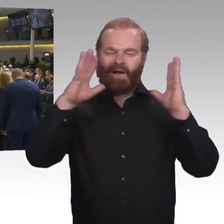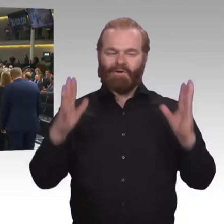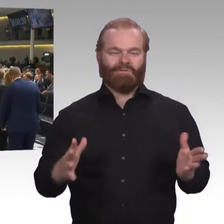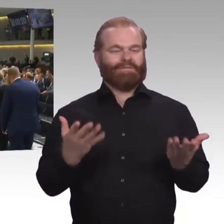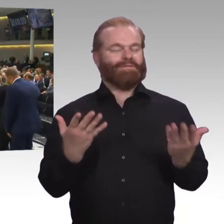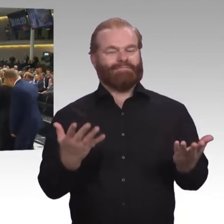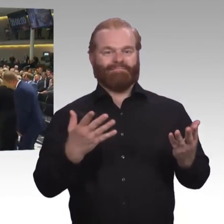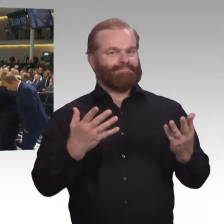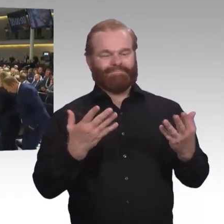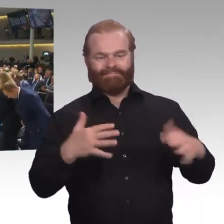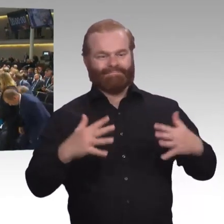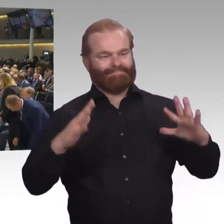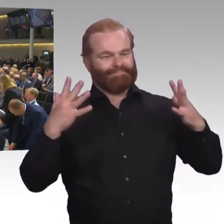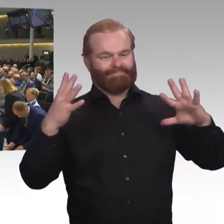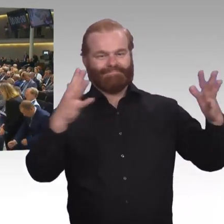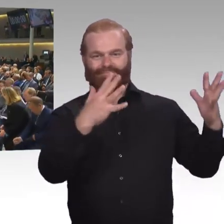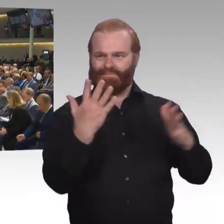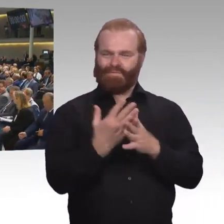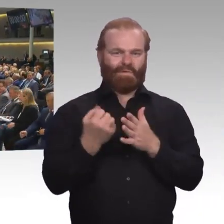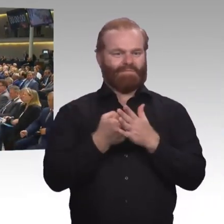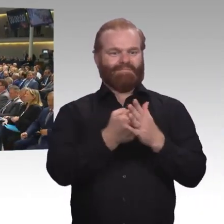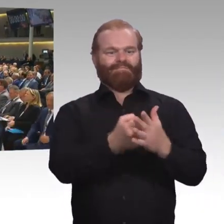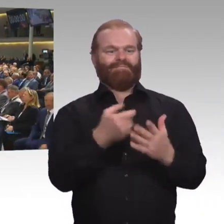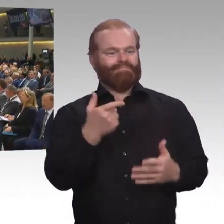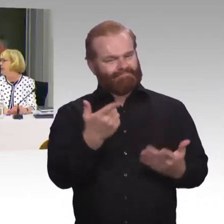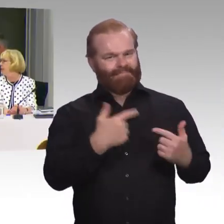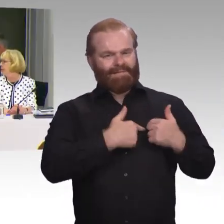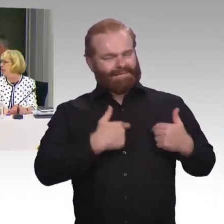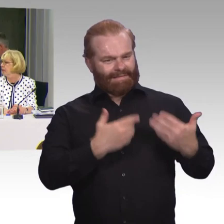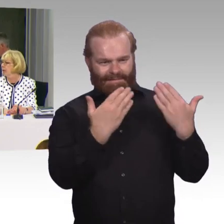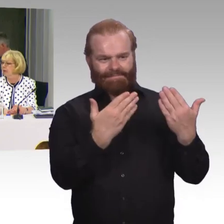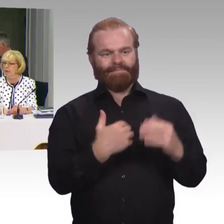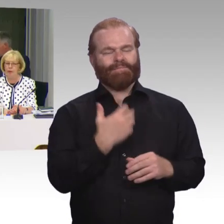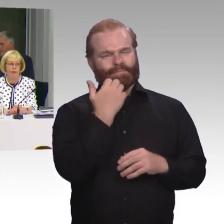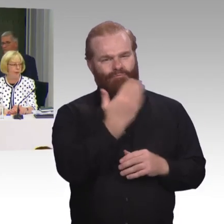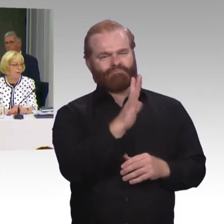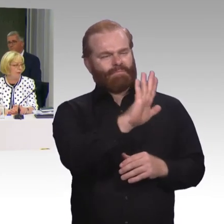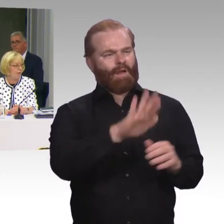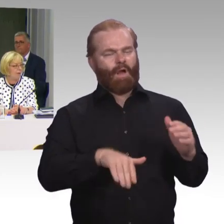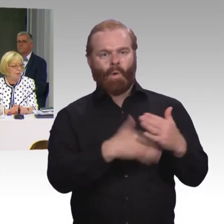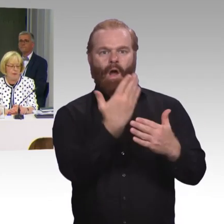schon ausgedrückt hat, herzlich und ich wünsche Ihnen für Ihre Aufgabe alles Gute und Gottes Segen.